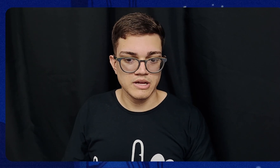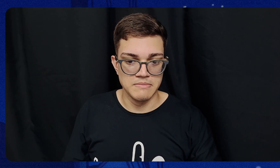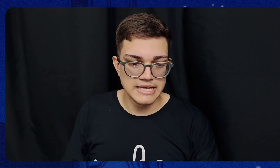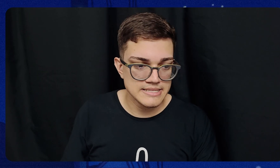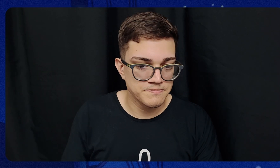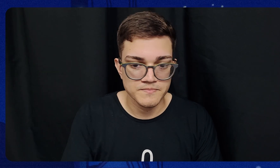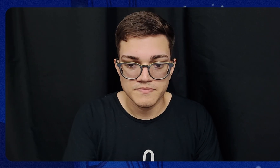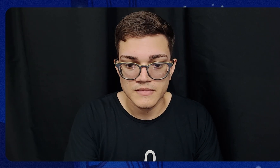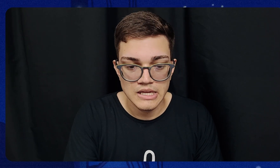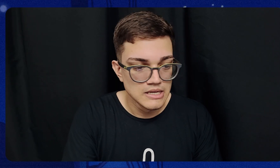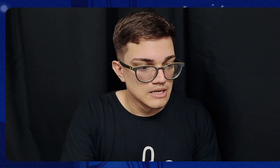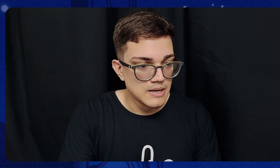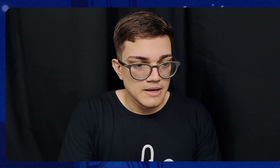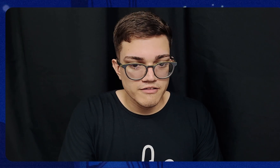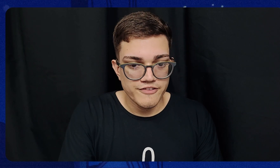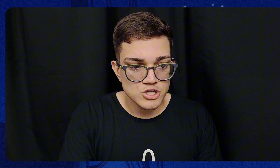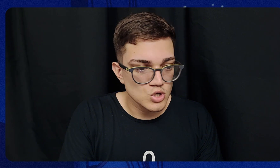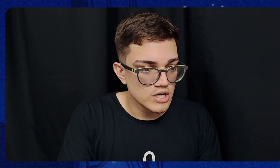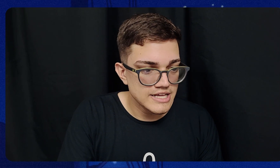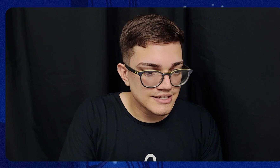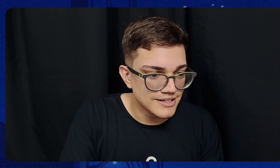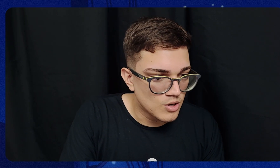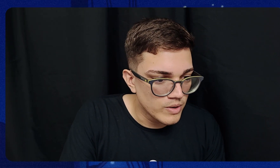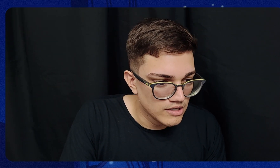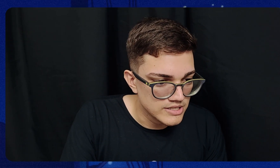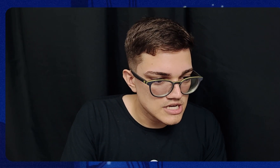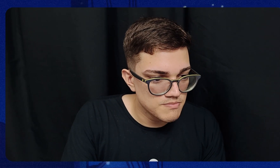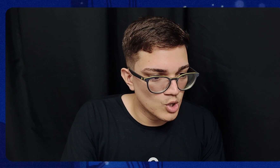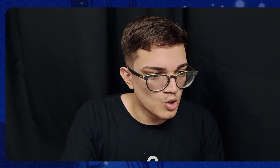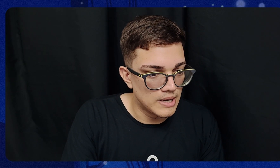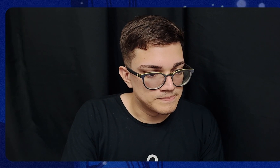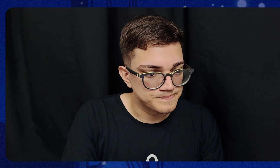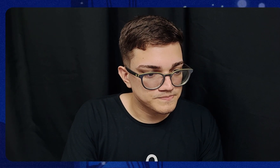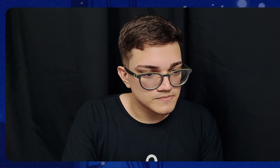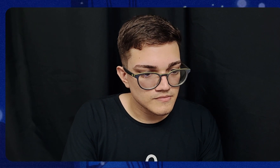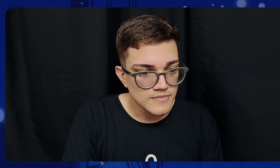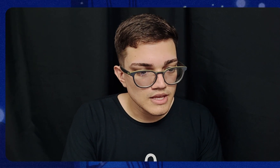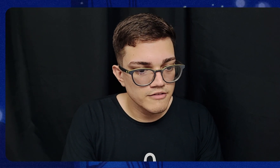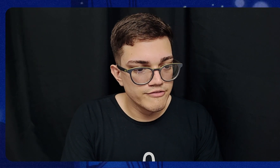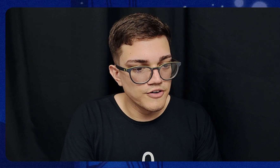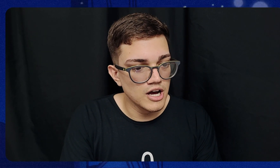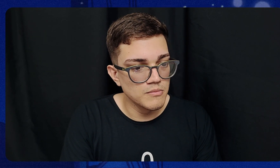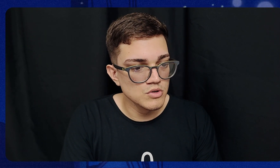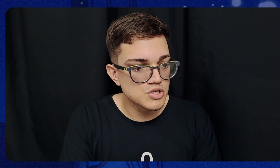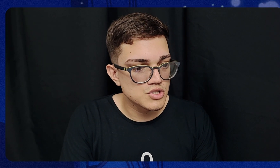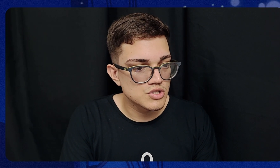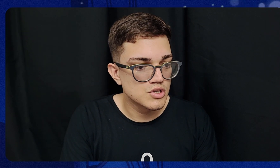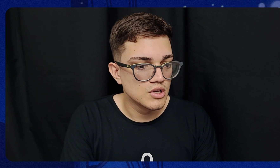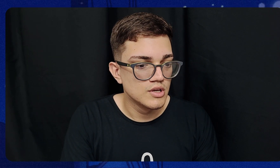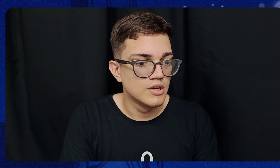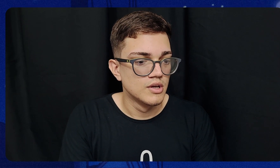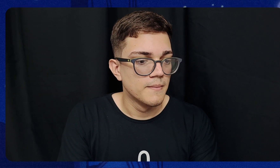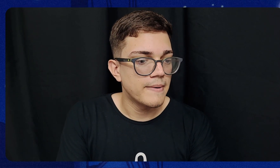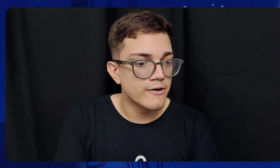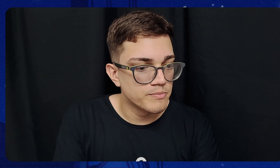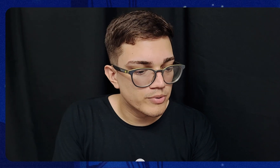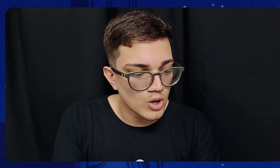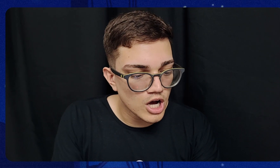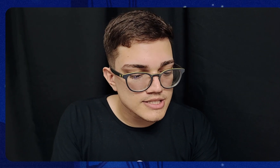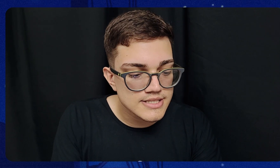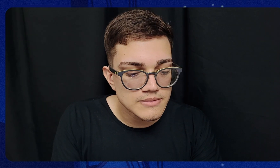usam aí, beleza? Fechou. Esse é tranquilo, esse é de boa. Vamos